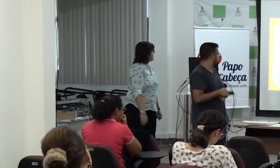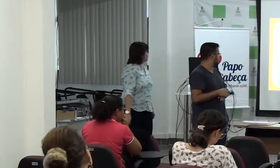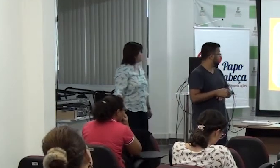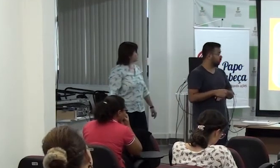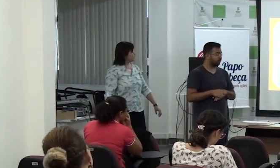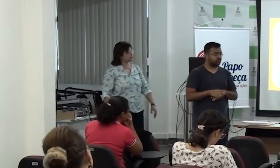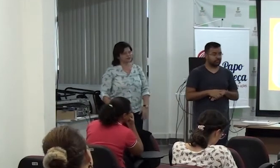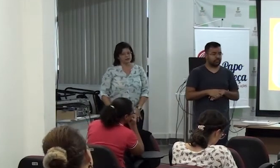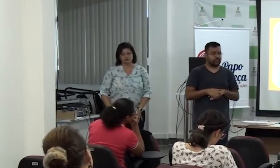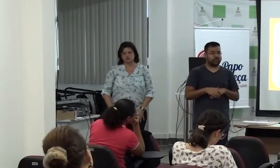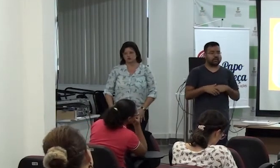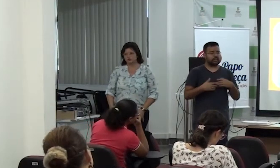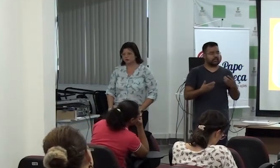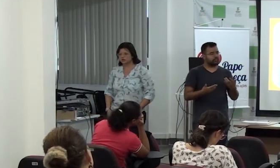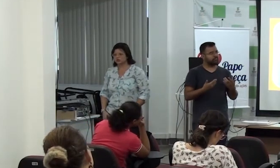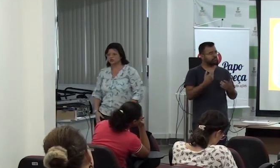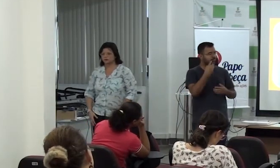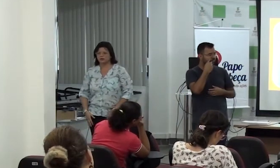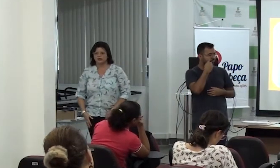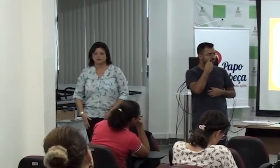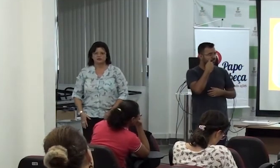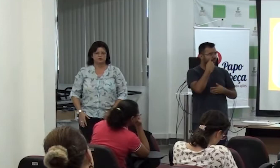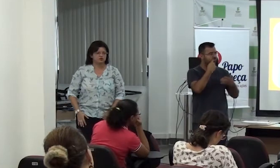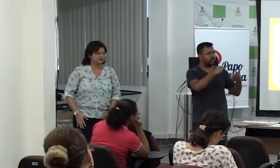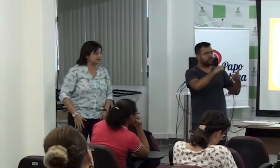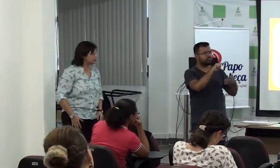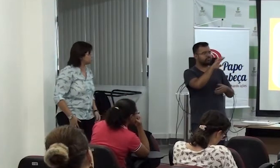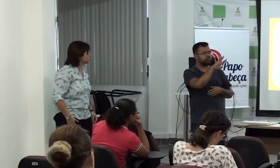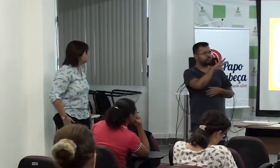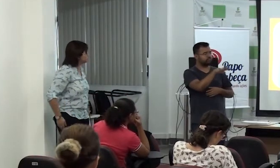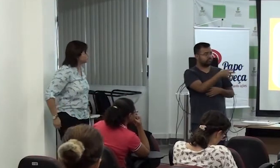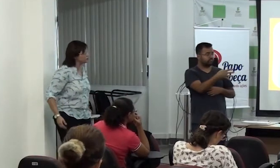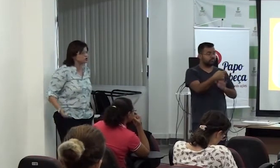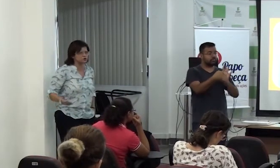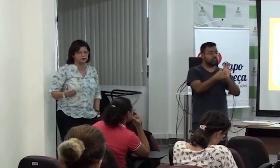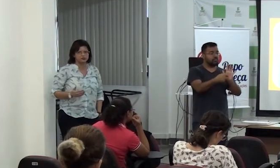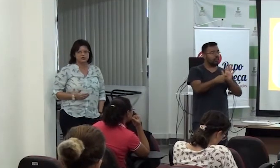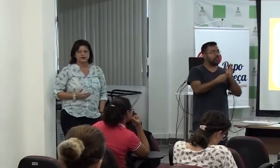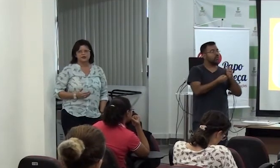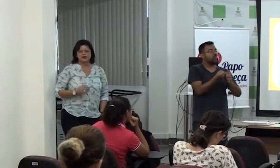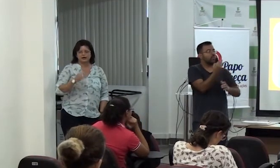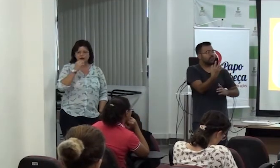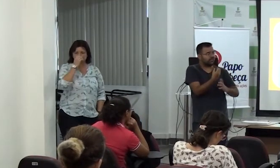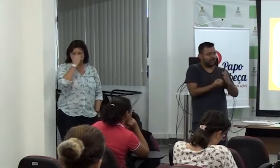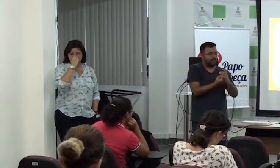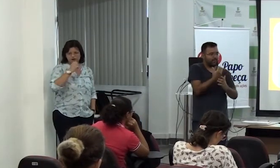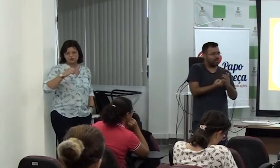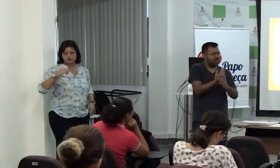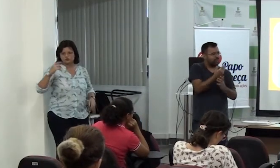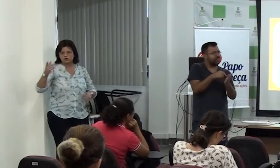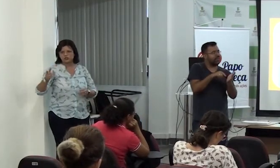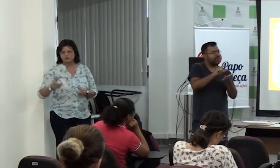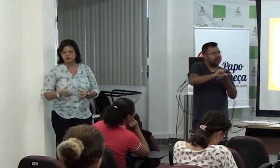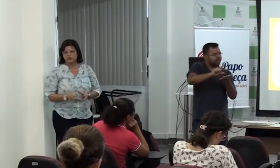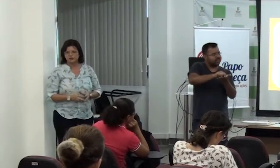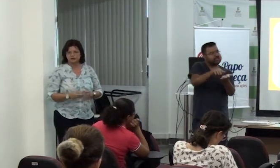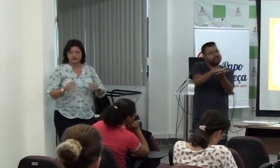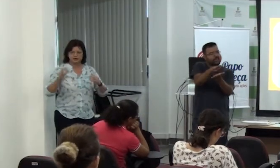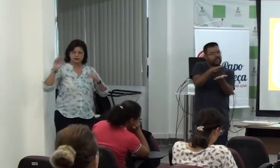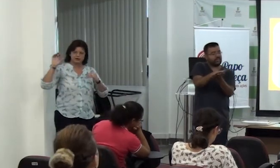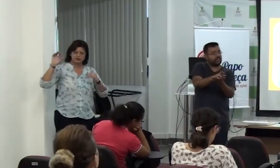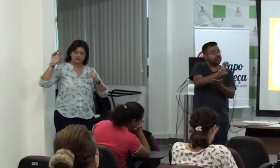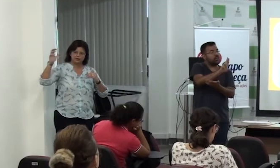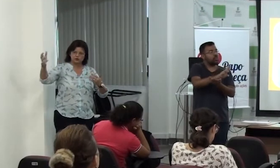Bom, então, esses números que a gente obteve são gerados de produções através do sistema